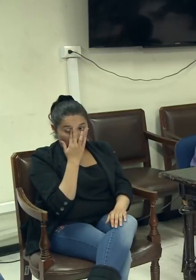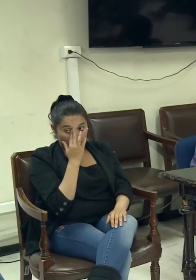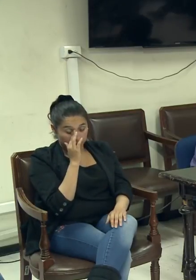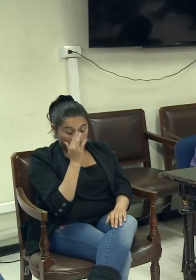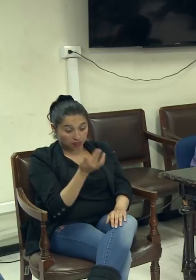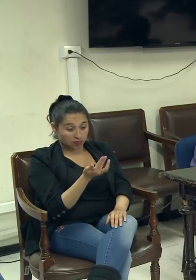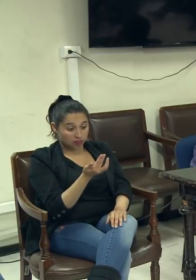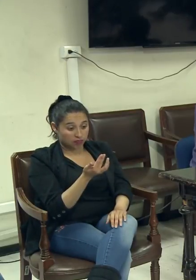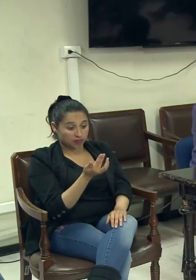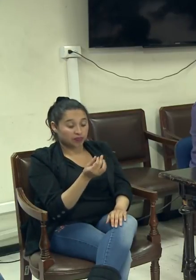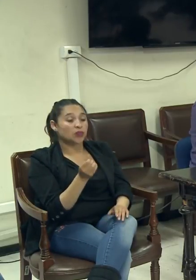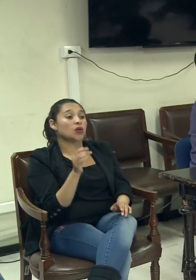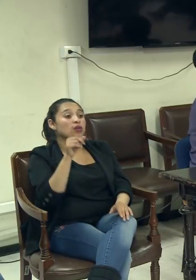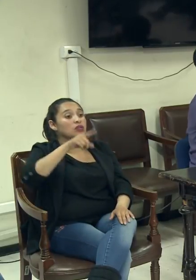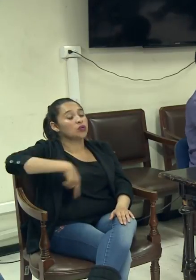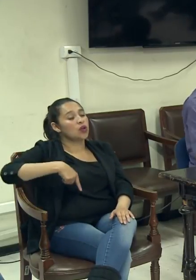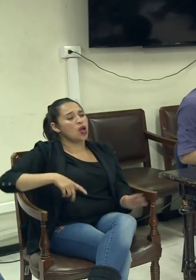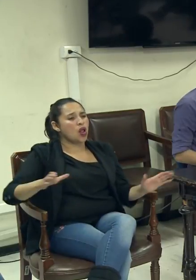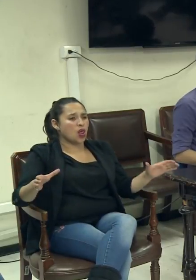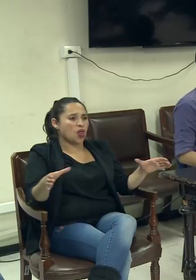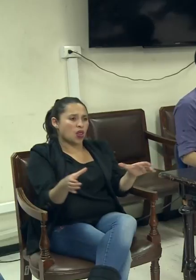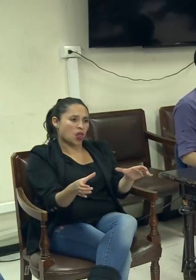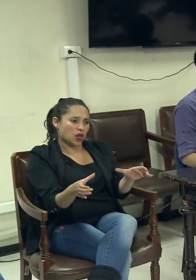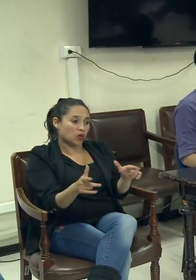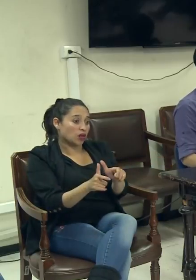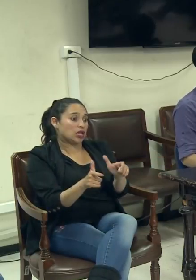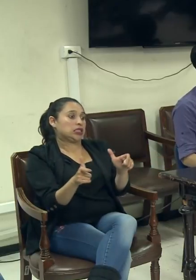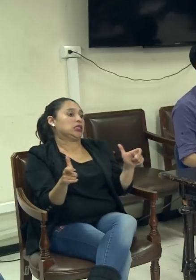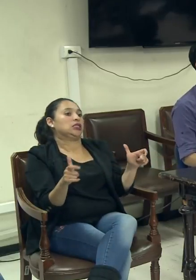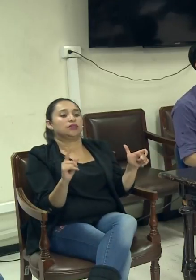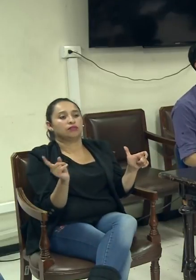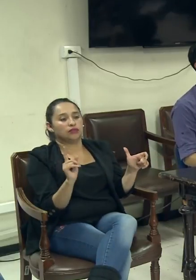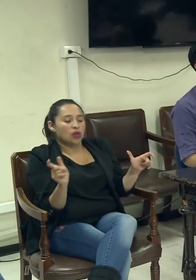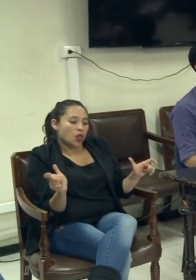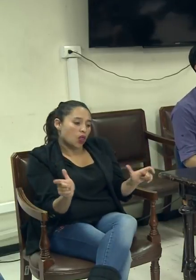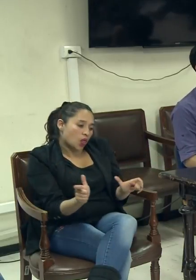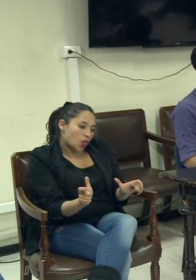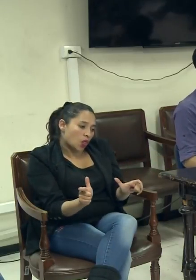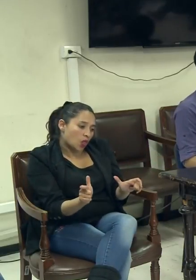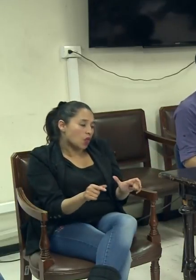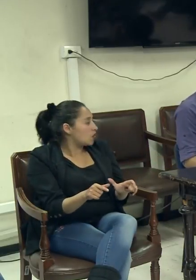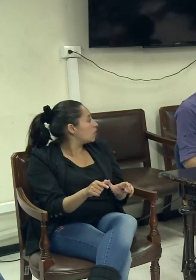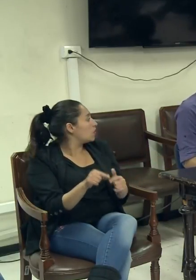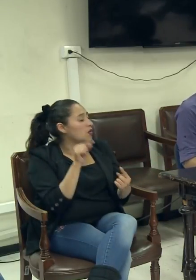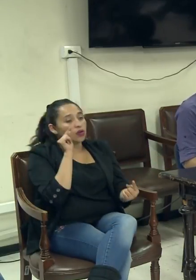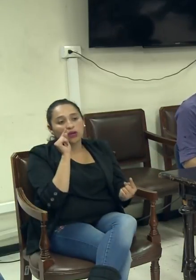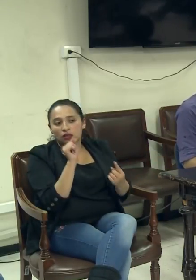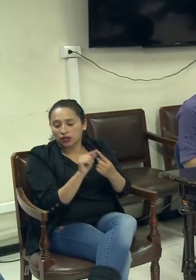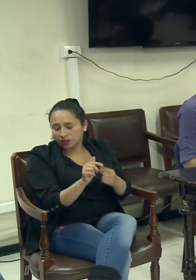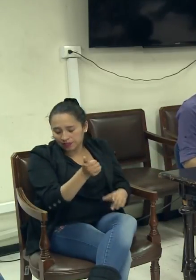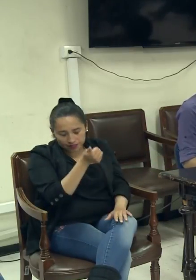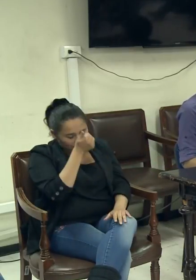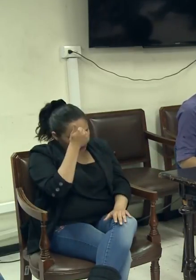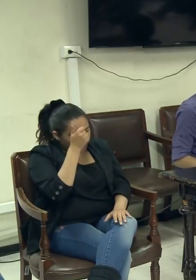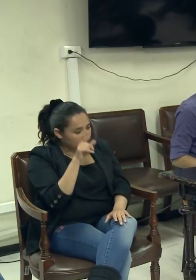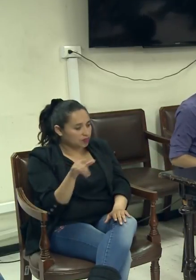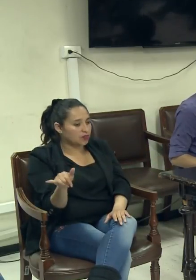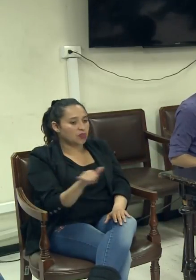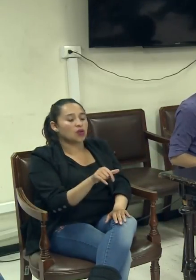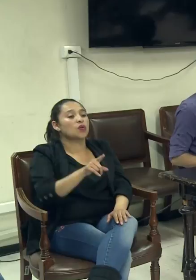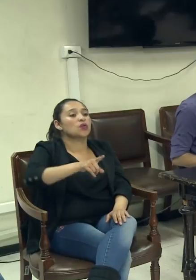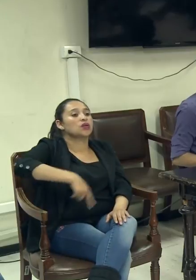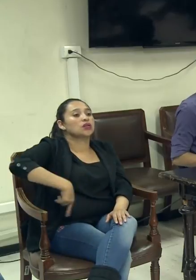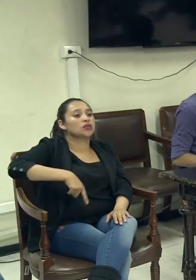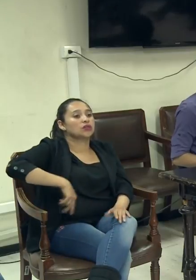y que era muy pequeña, no creció mucho, y la finalidad primera es que fuera una escuela que